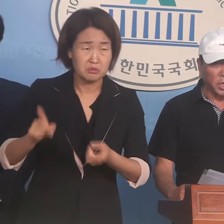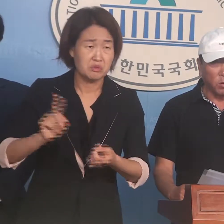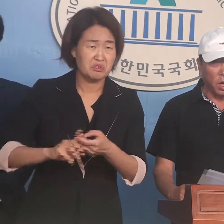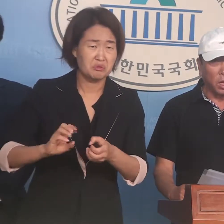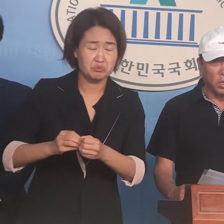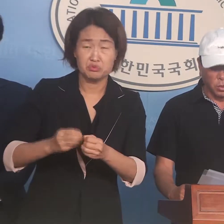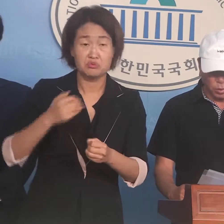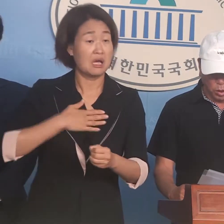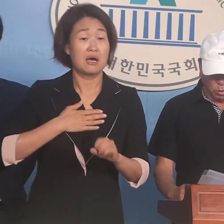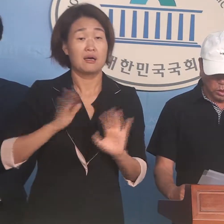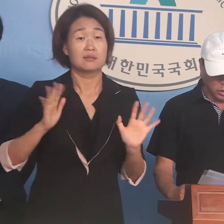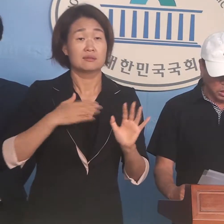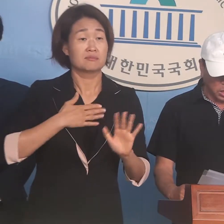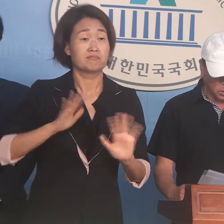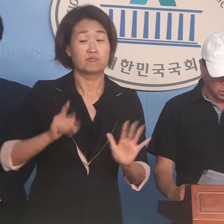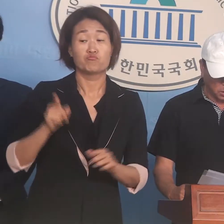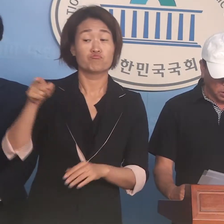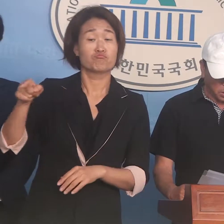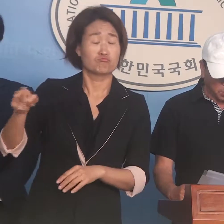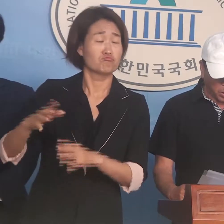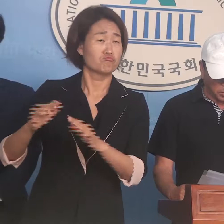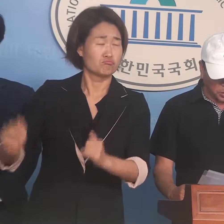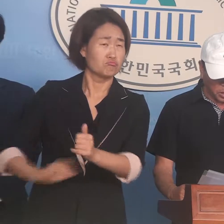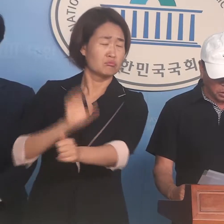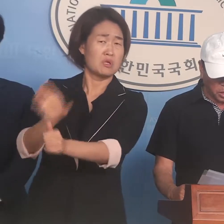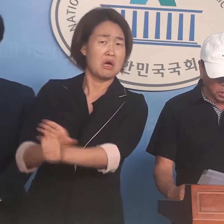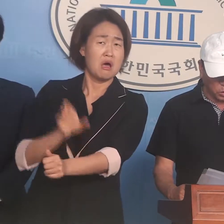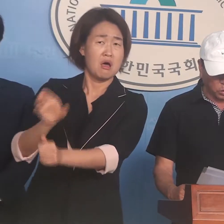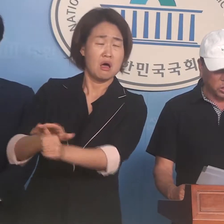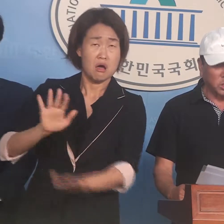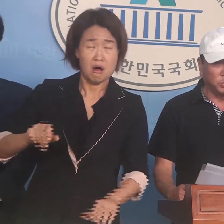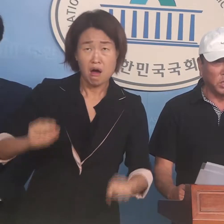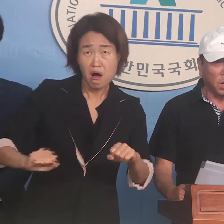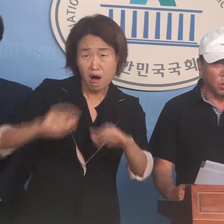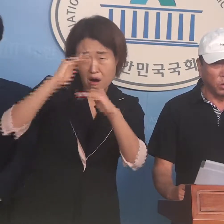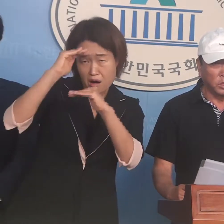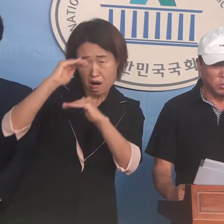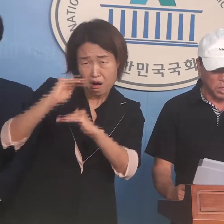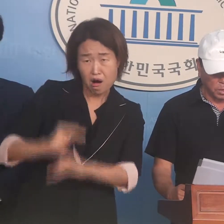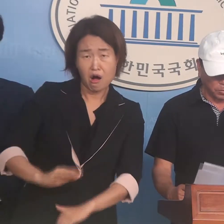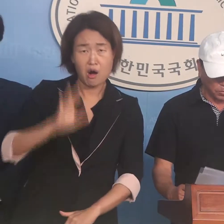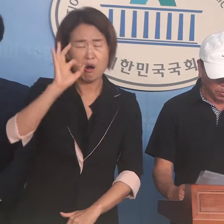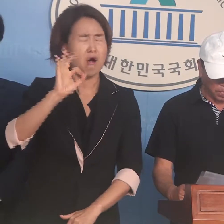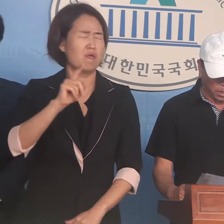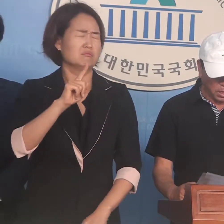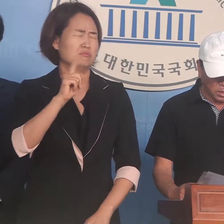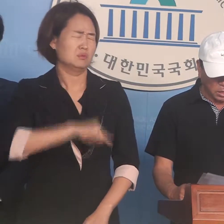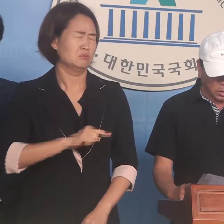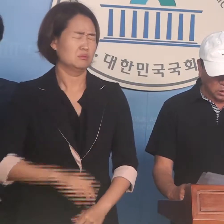협력사에게 책임과 비용을 전가하는 파렴치한 행위도 서슴지 않고 있습니다.